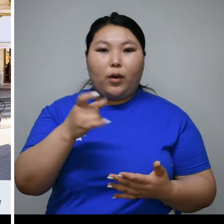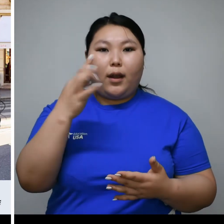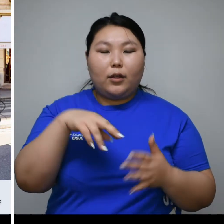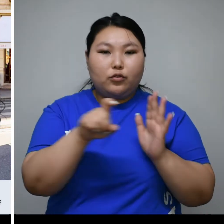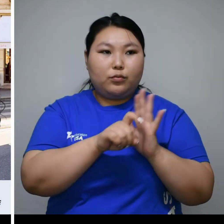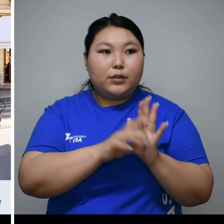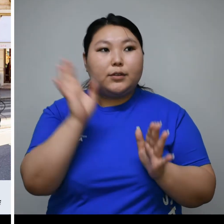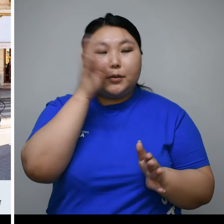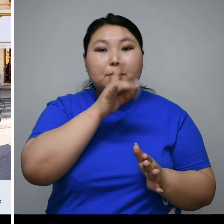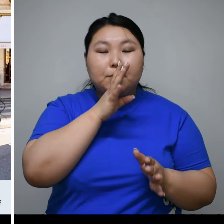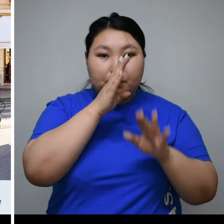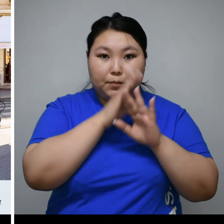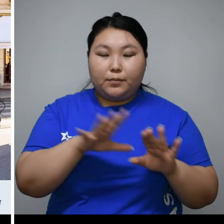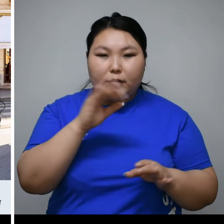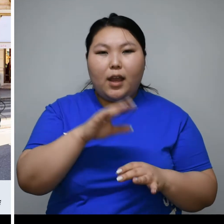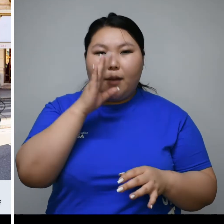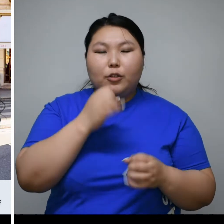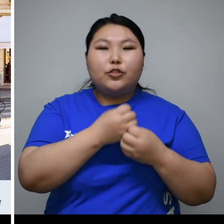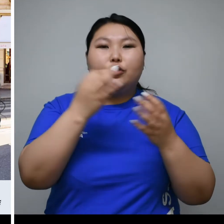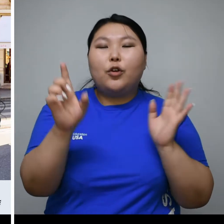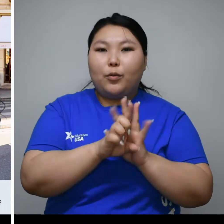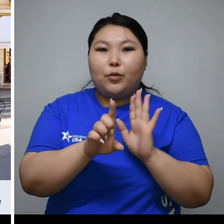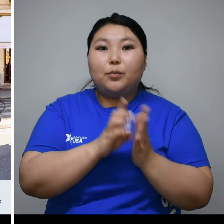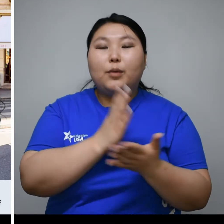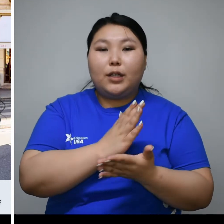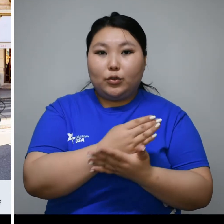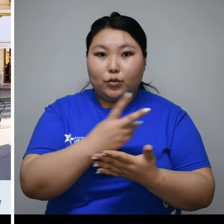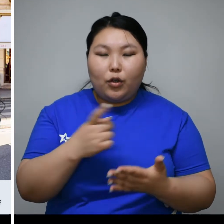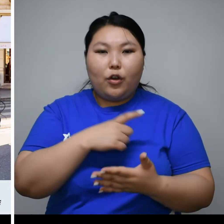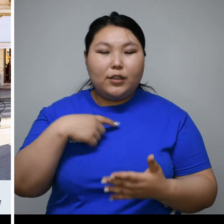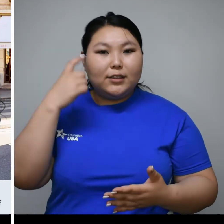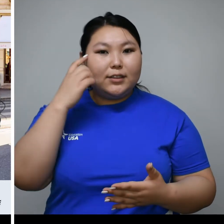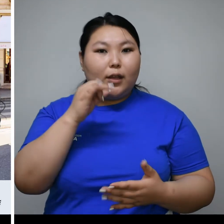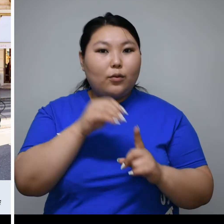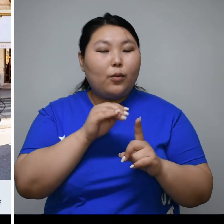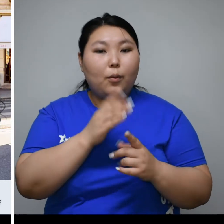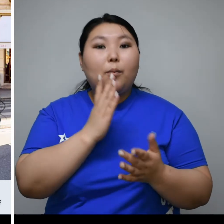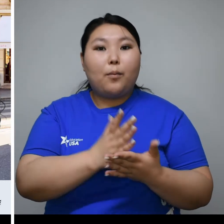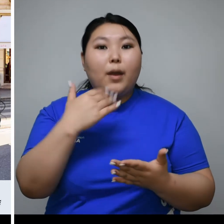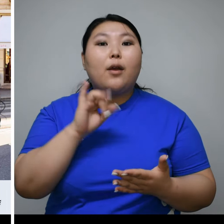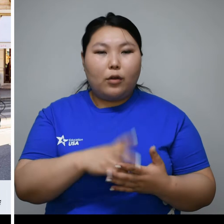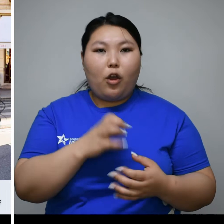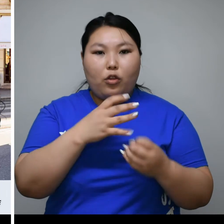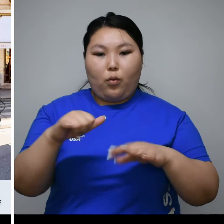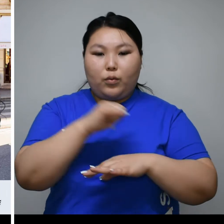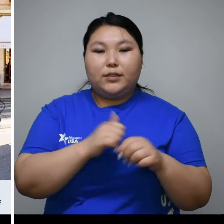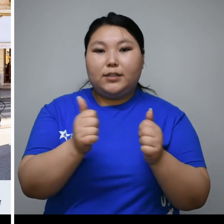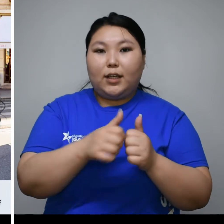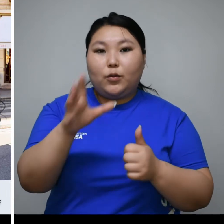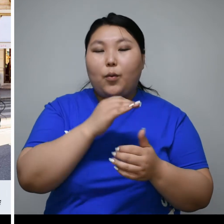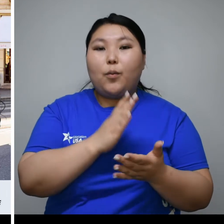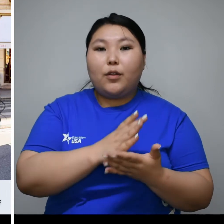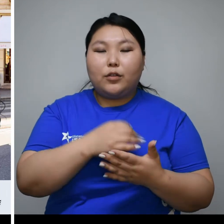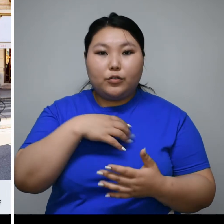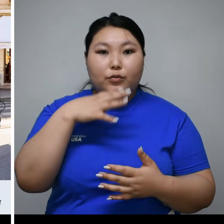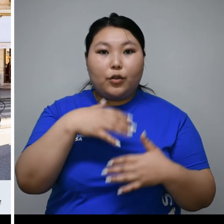Юград хөтөлбөрөөр явах гэж байгаа хүмүүстэд айгүй тийм зөндөө боломж байгаа шүү. Өөрөө санаачлахтай байвал олон орны найзтай болоорой гэж